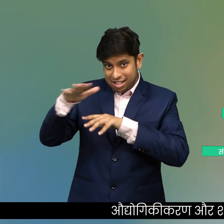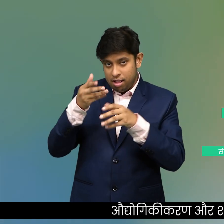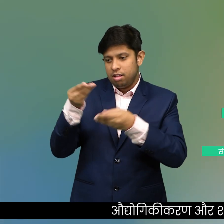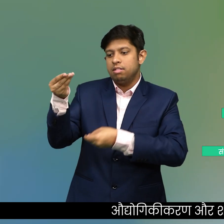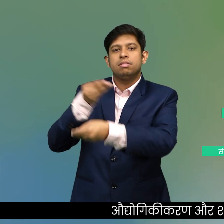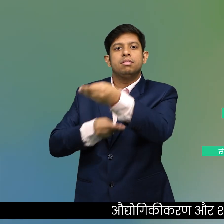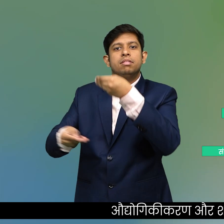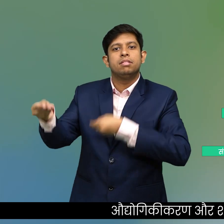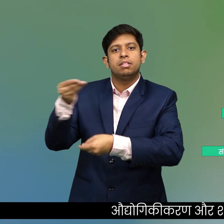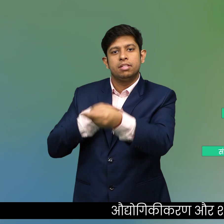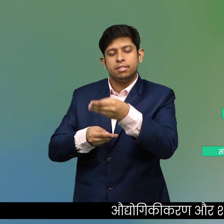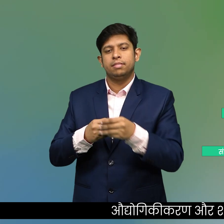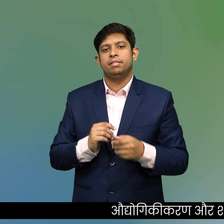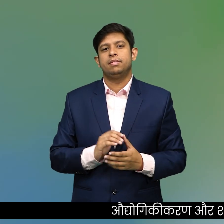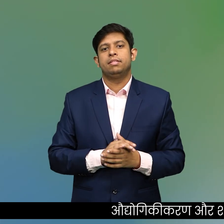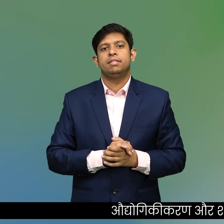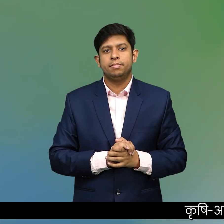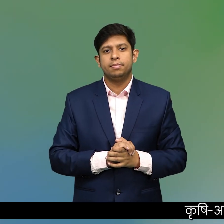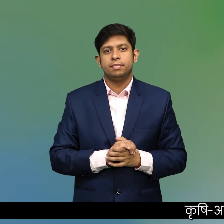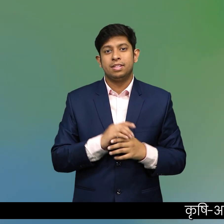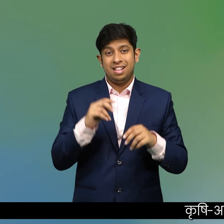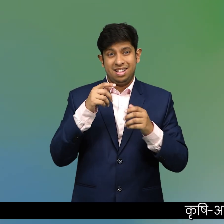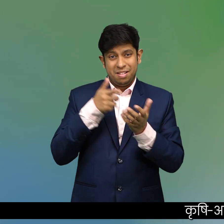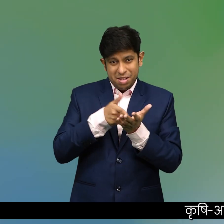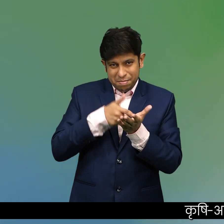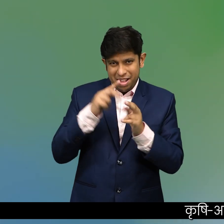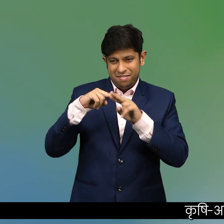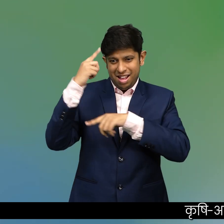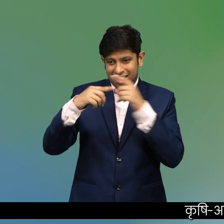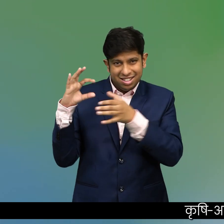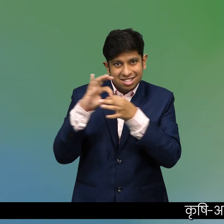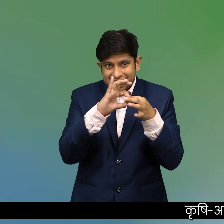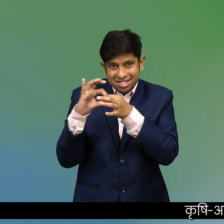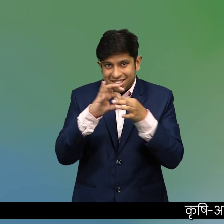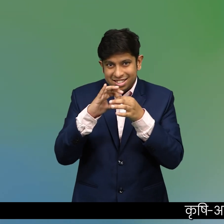शहरीकरण एक साथ चलते हैं। कृषि आधारित उद्योग